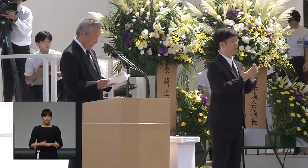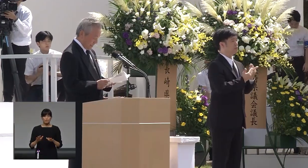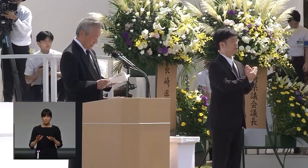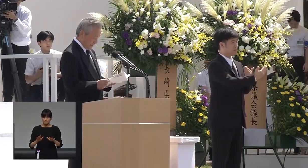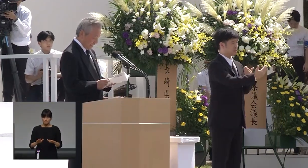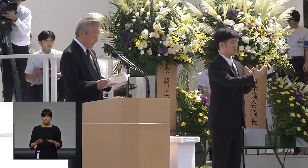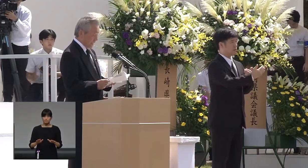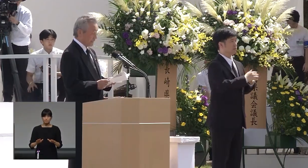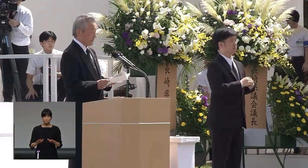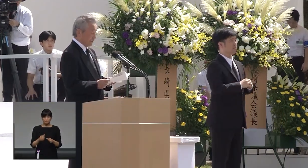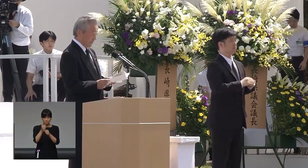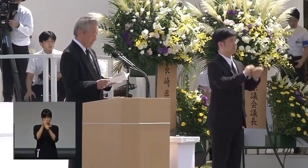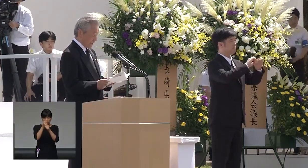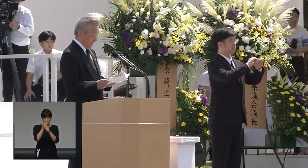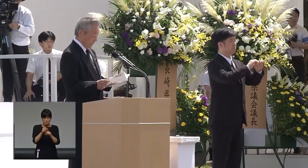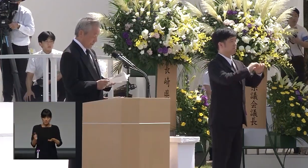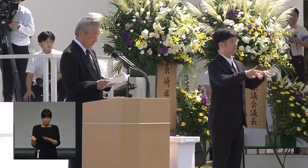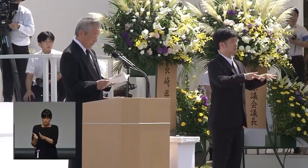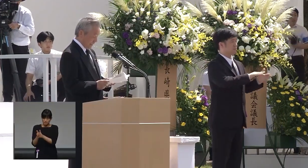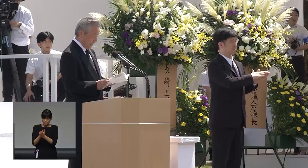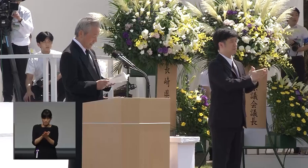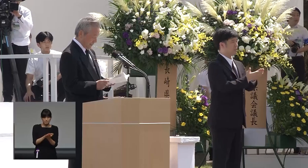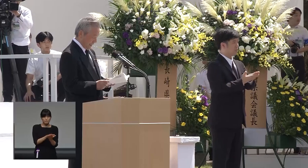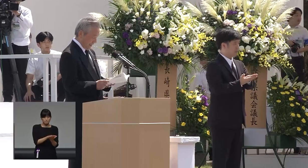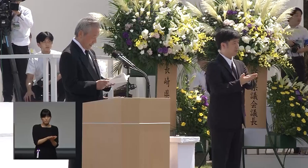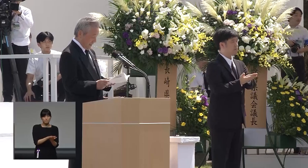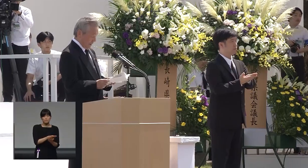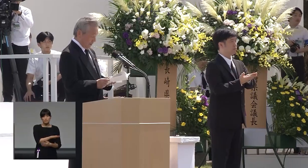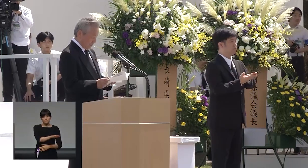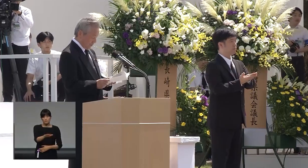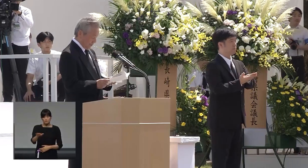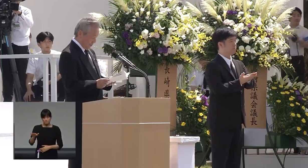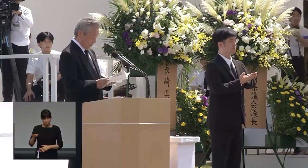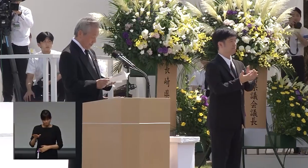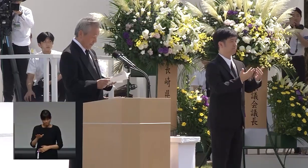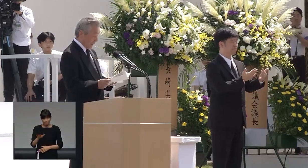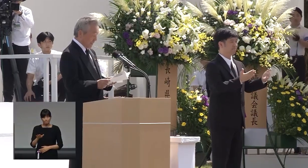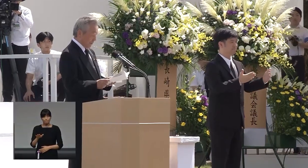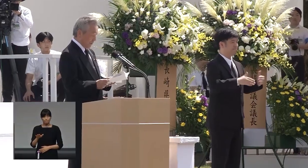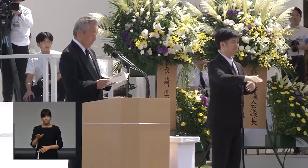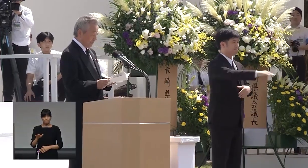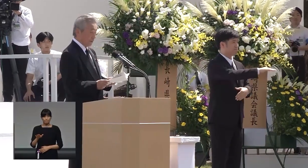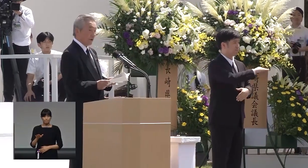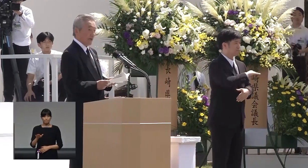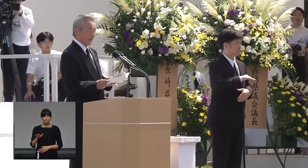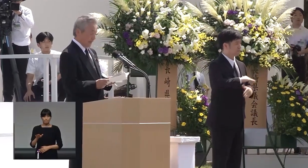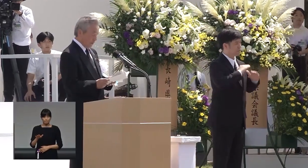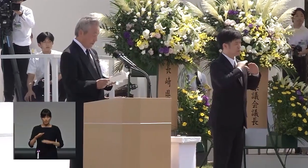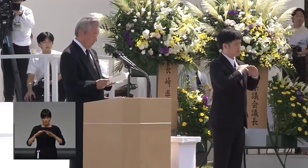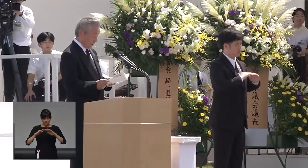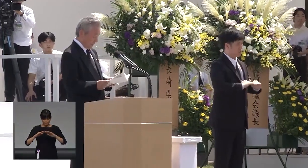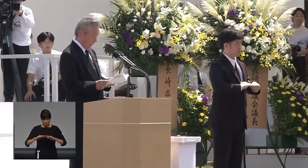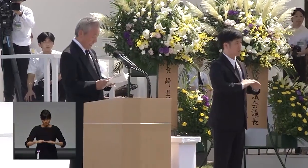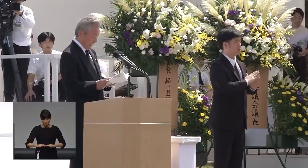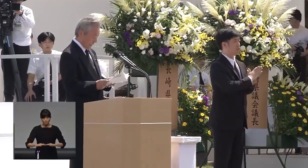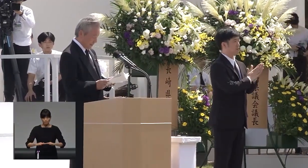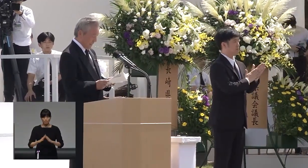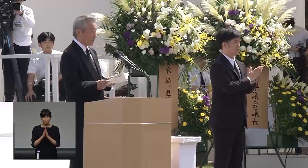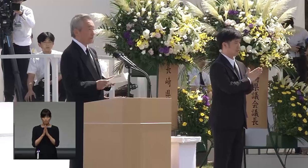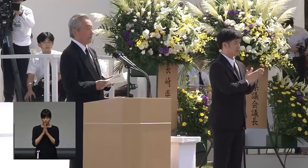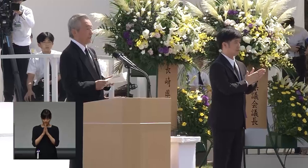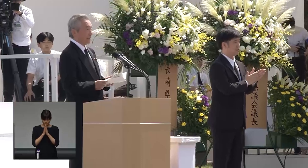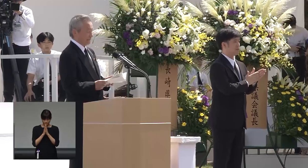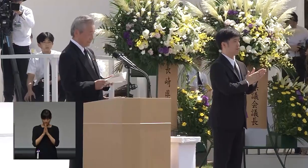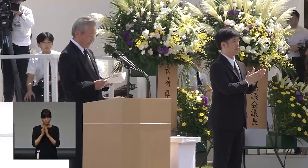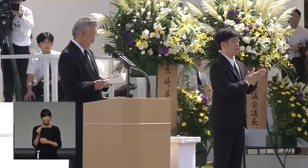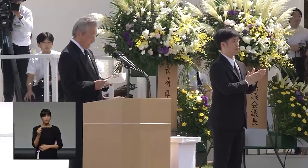あたり原子爆弾の犠牲となられました多くの三玉のご平安を記念いたし